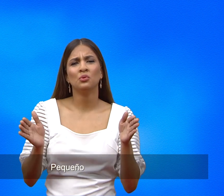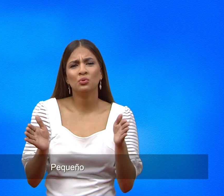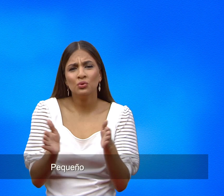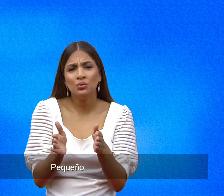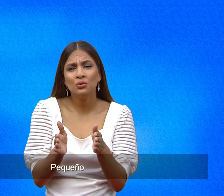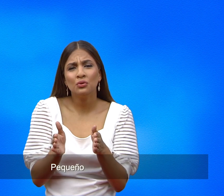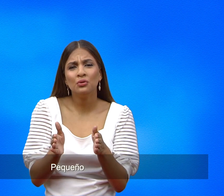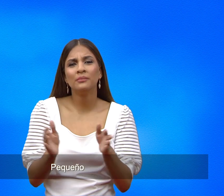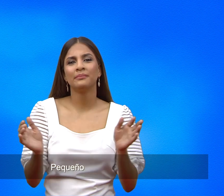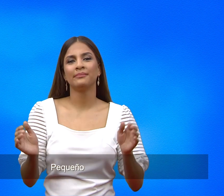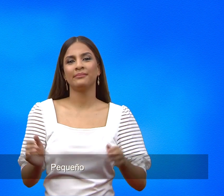pequeño